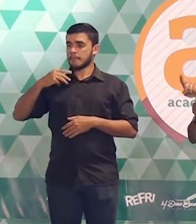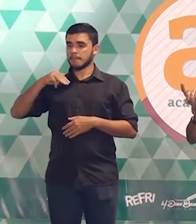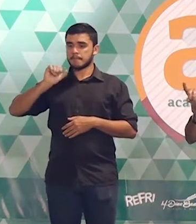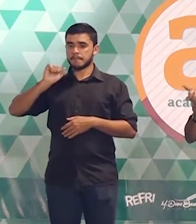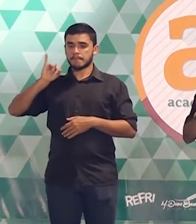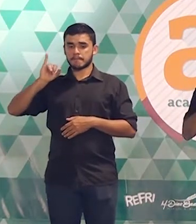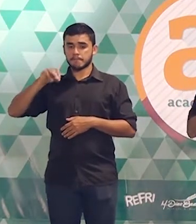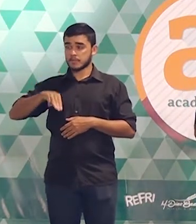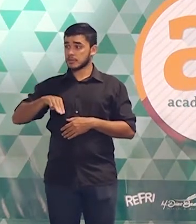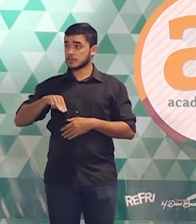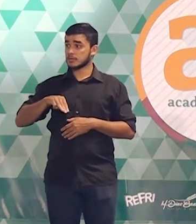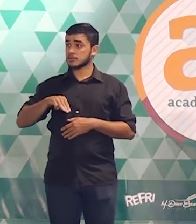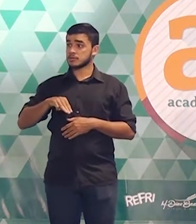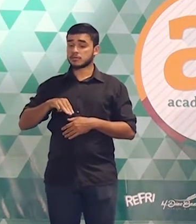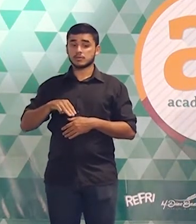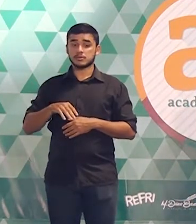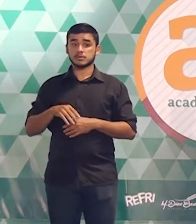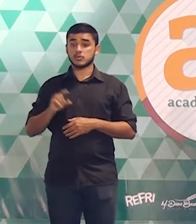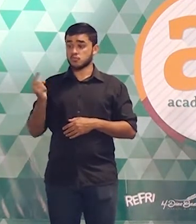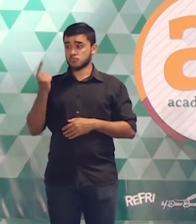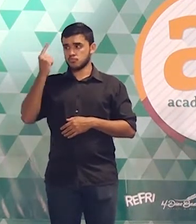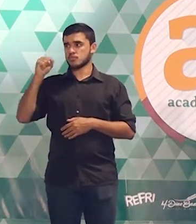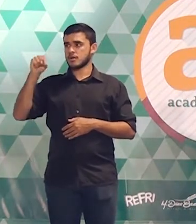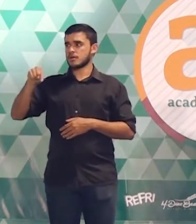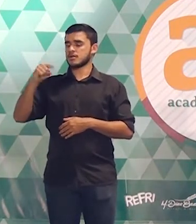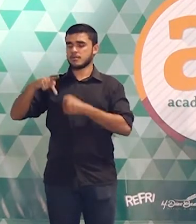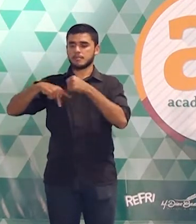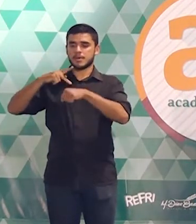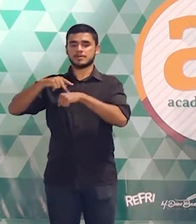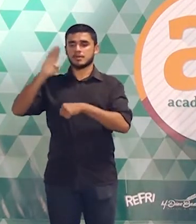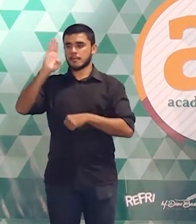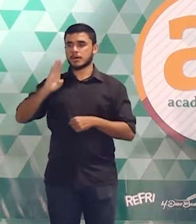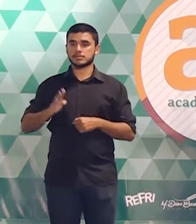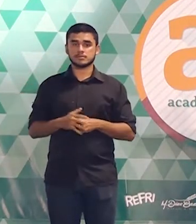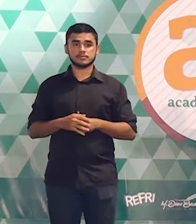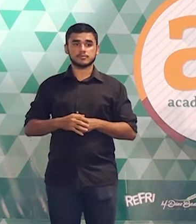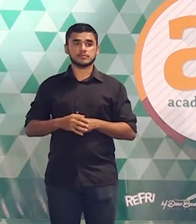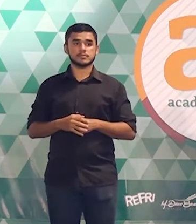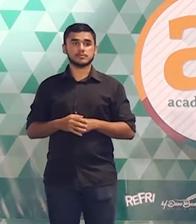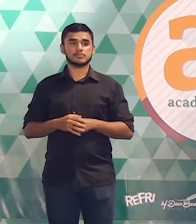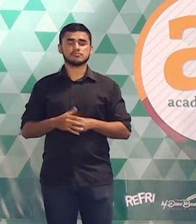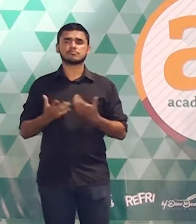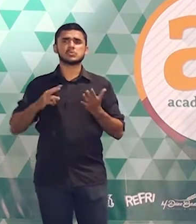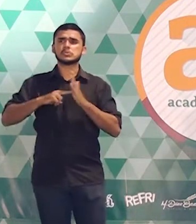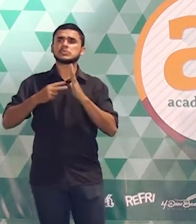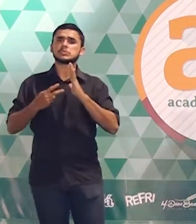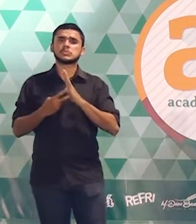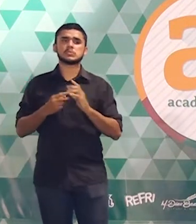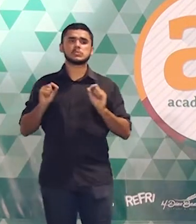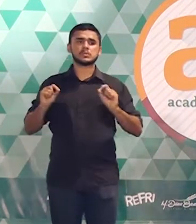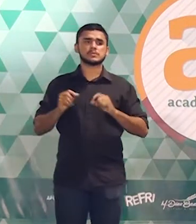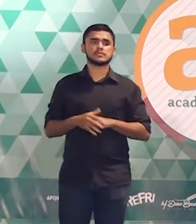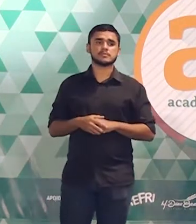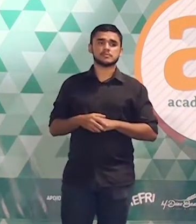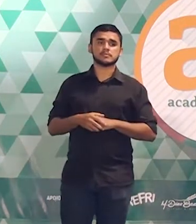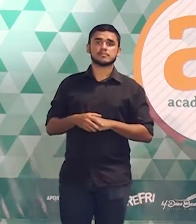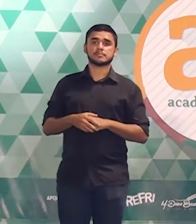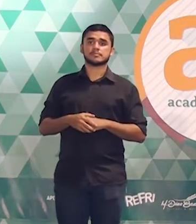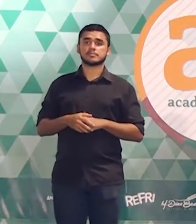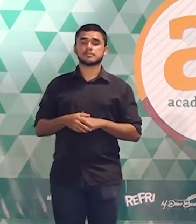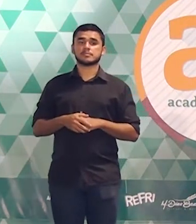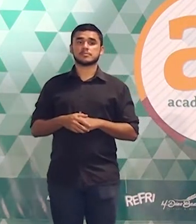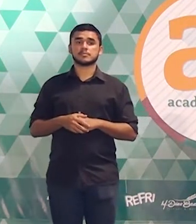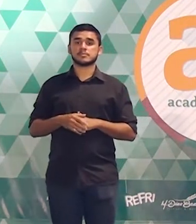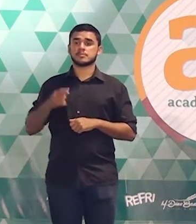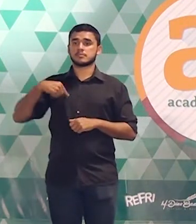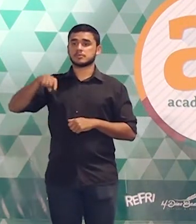mim sair, só acontece no Brasil? Agora diga, o que isso significa? Que